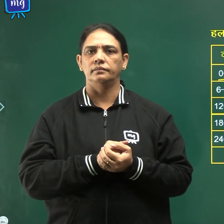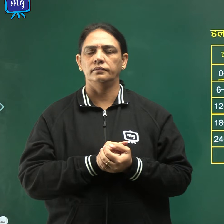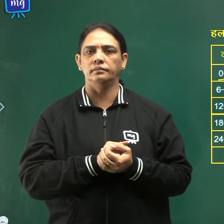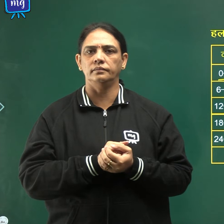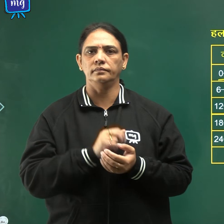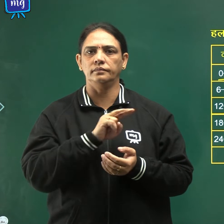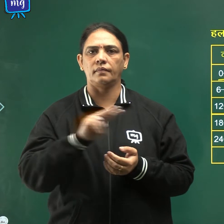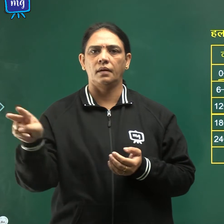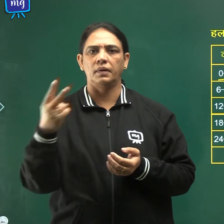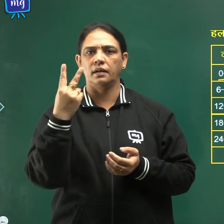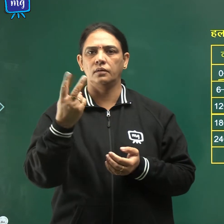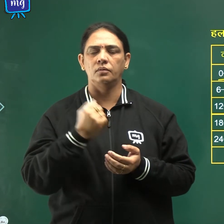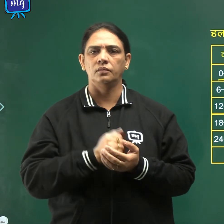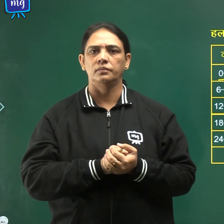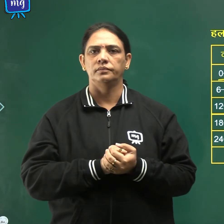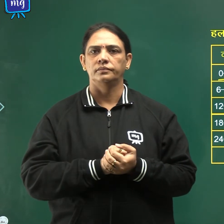बटे 2